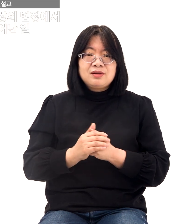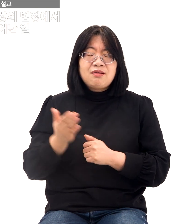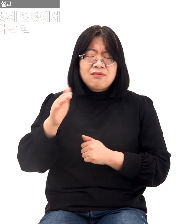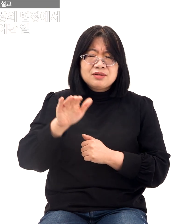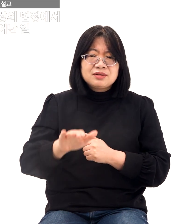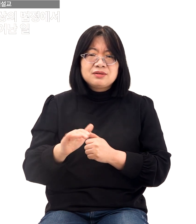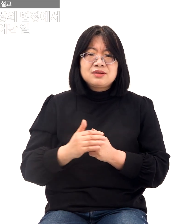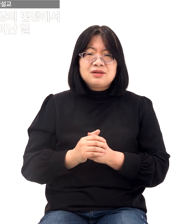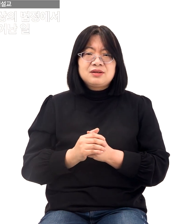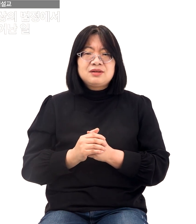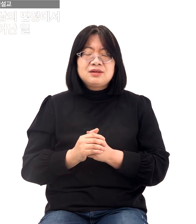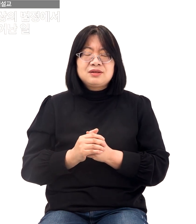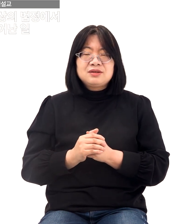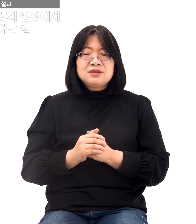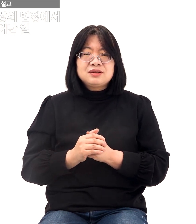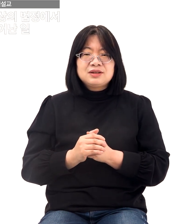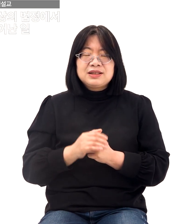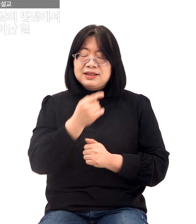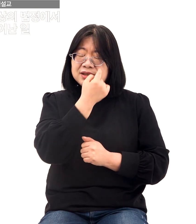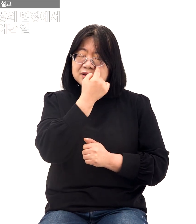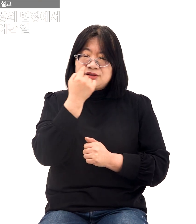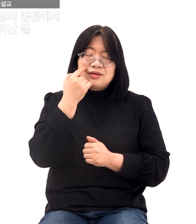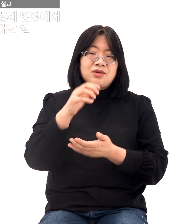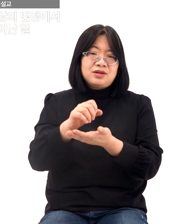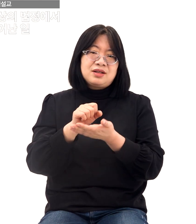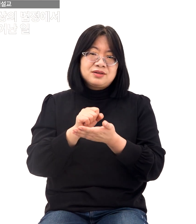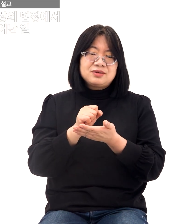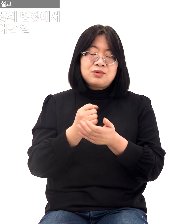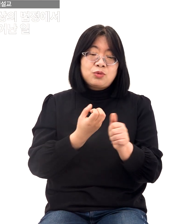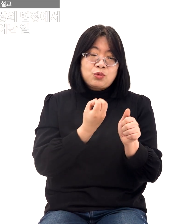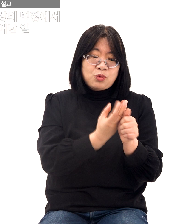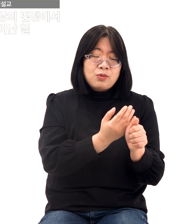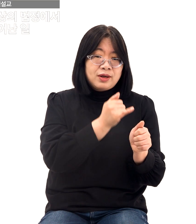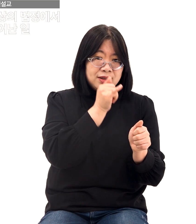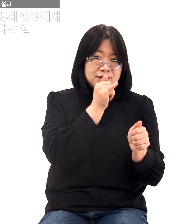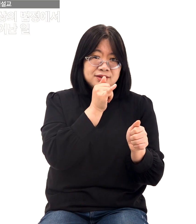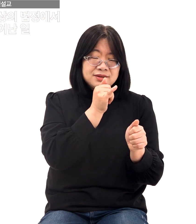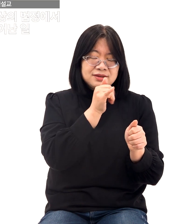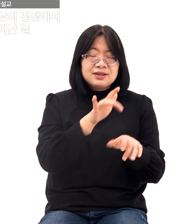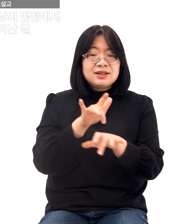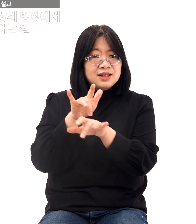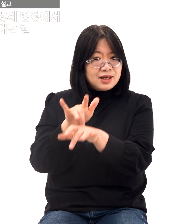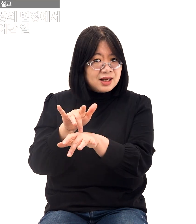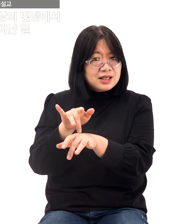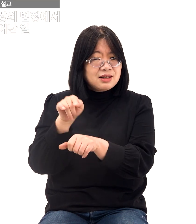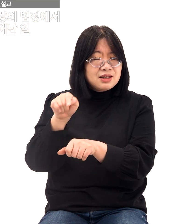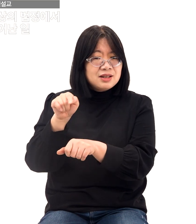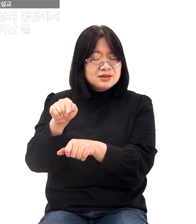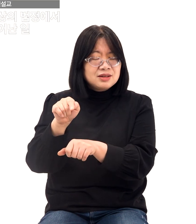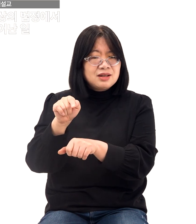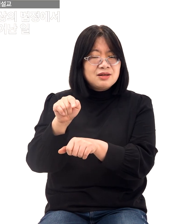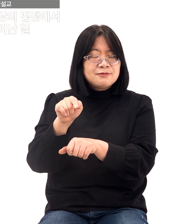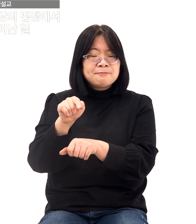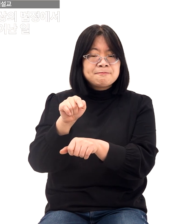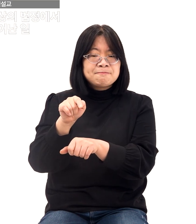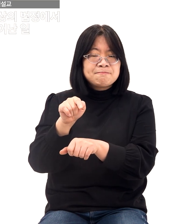왜 그 근거를 가지고 고발하고 있는 사탄을